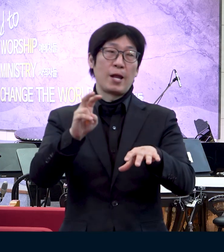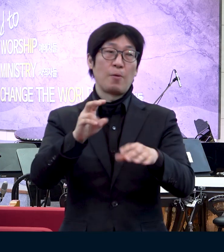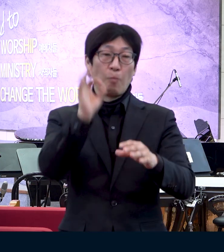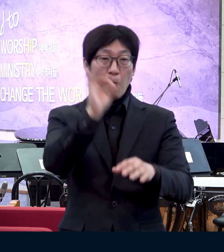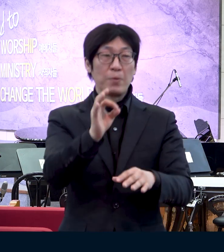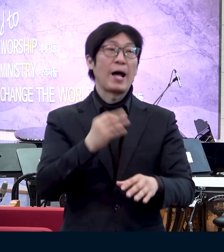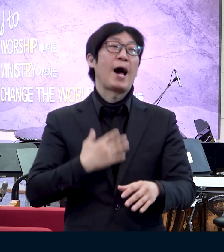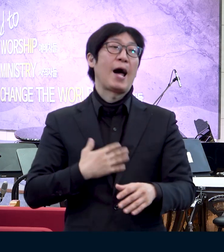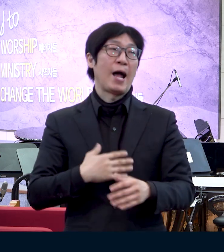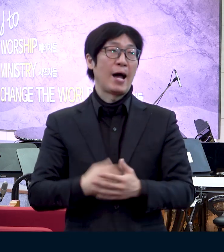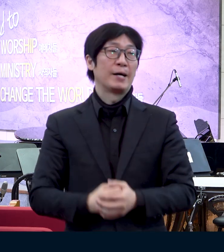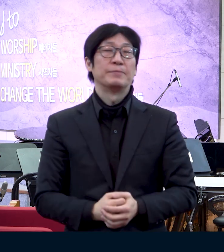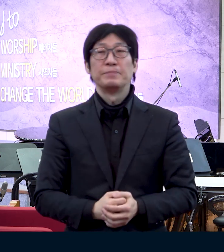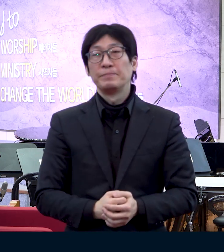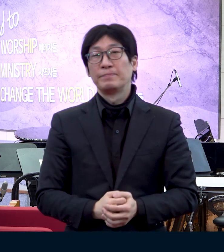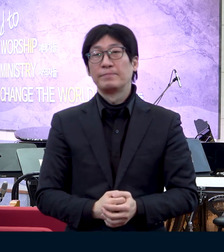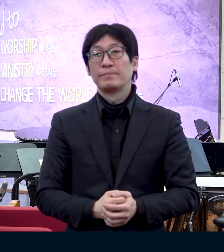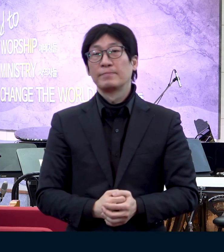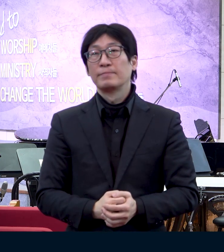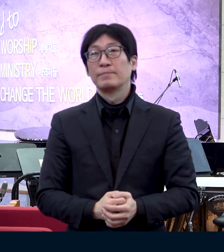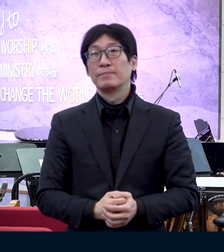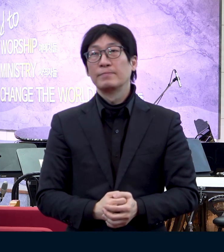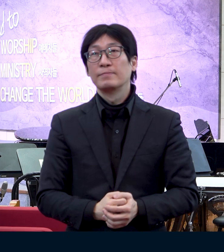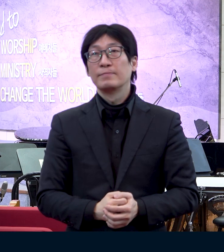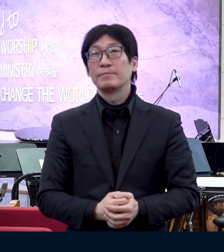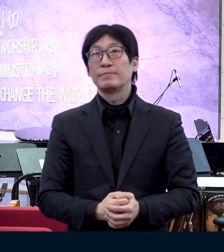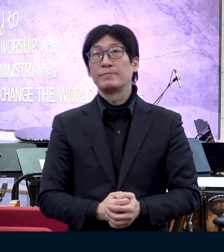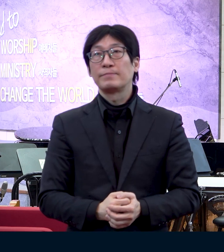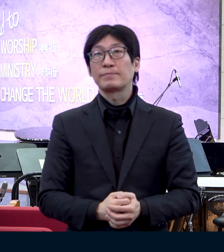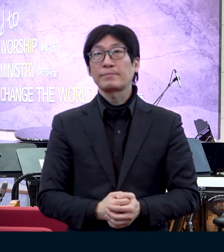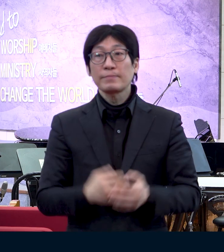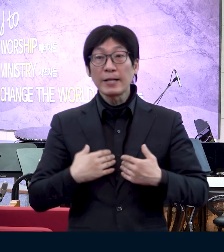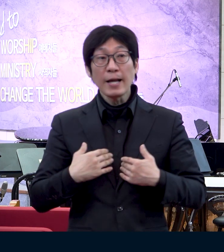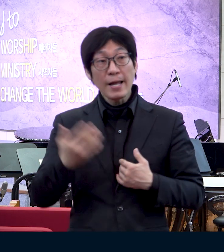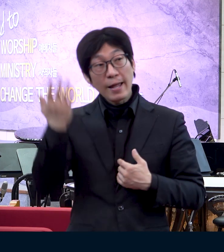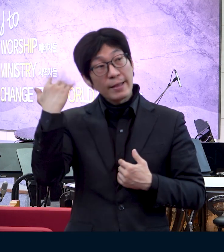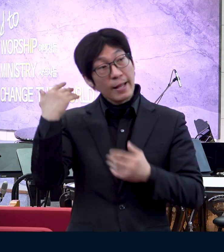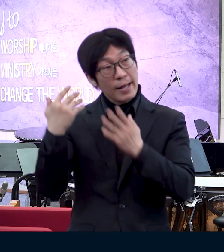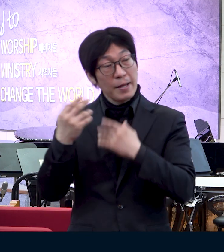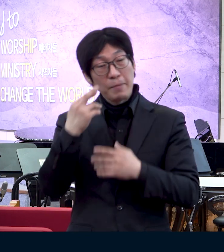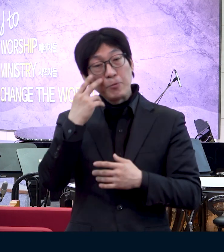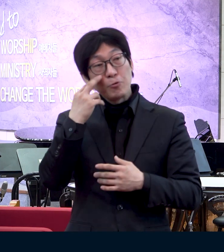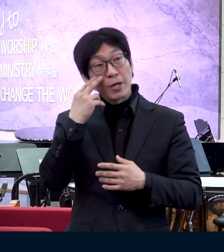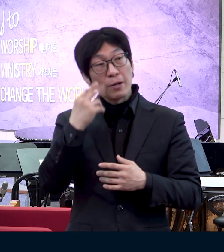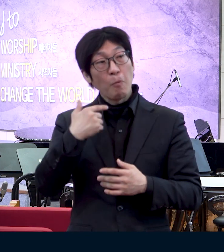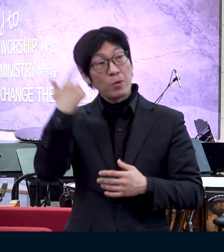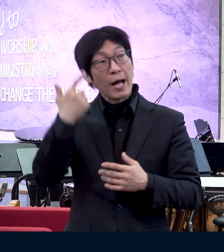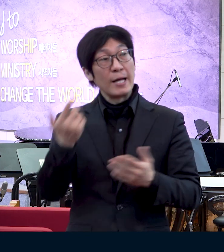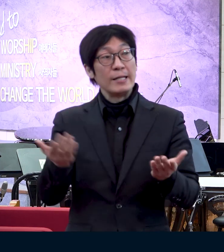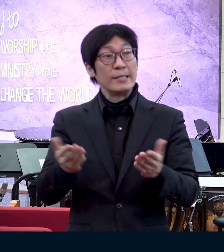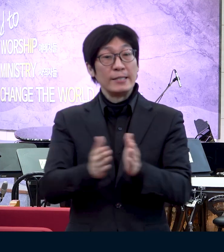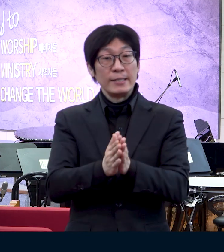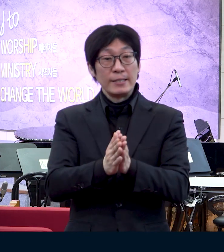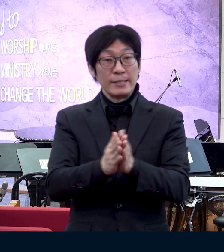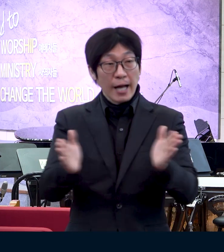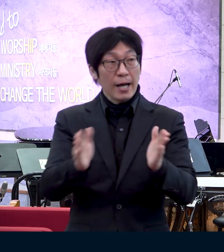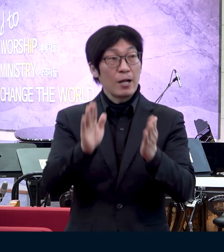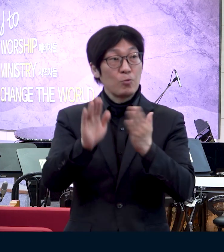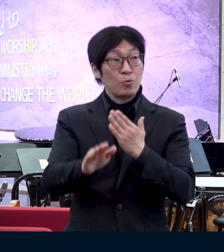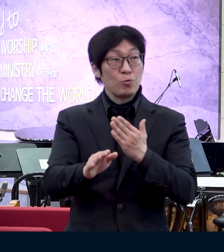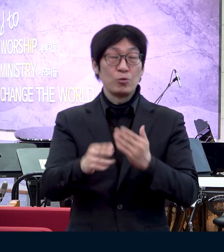나오는 포도원의 노래가 그 답을 주고 있어요. 제가 미국에서 목회를 시작하고 몇 년